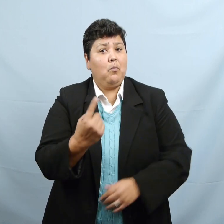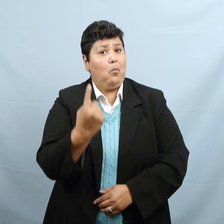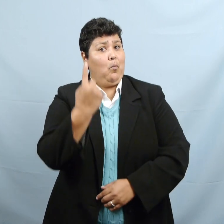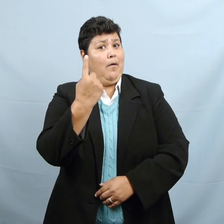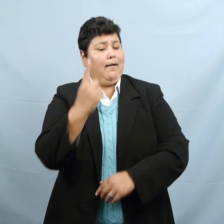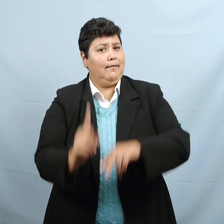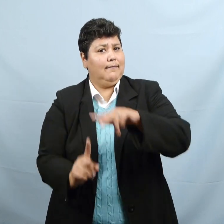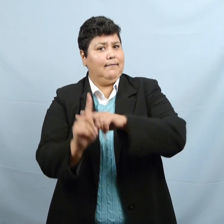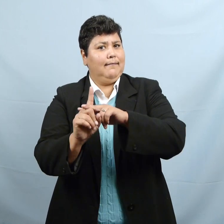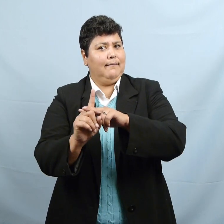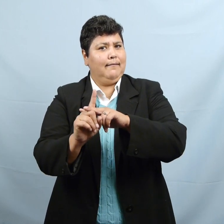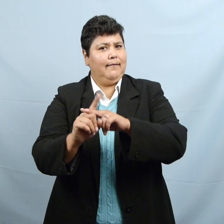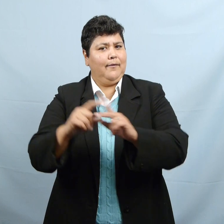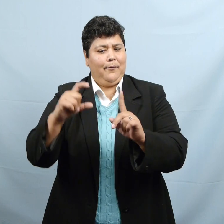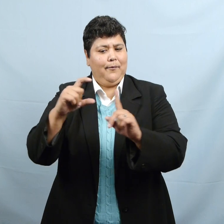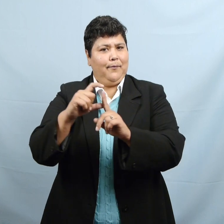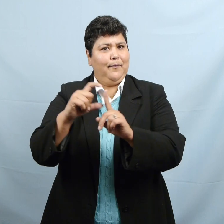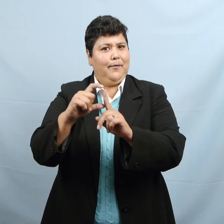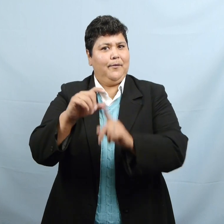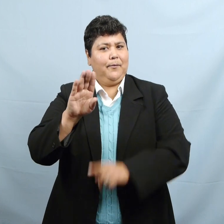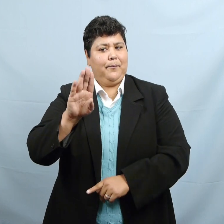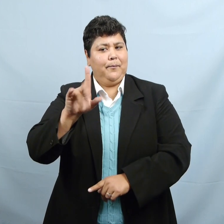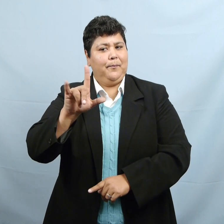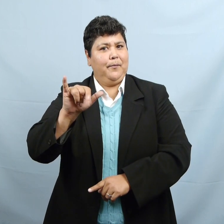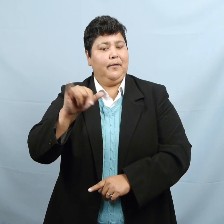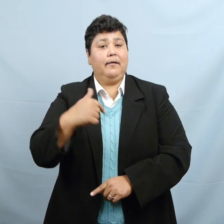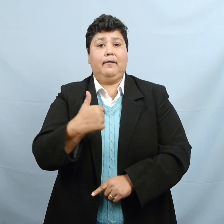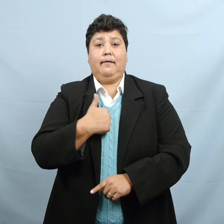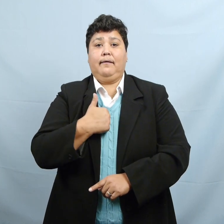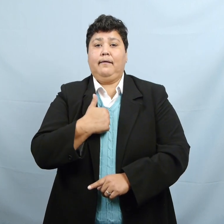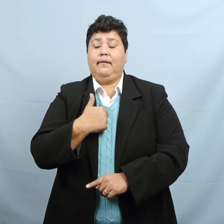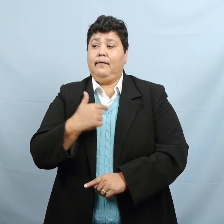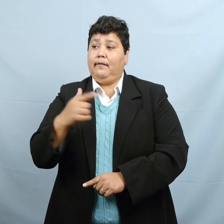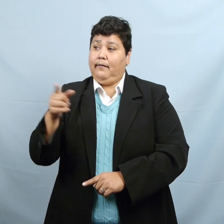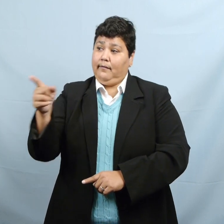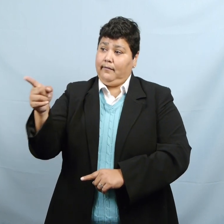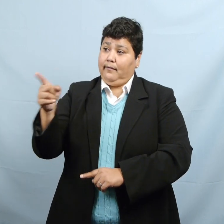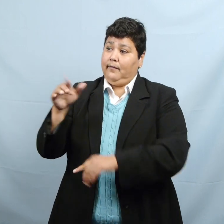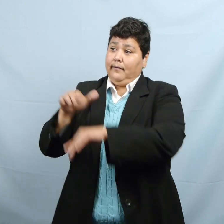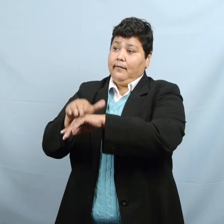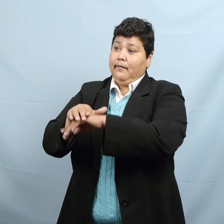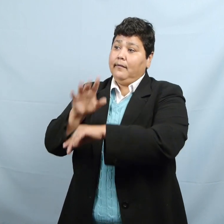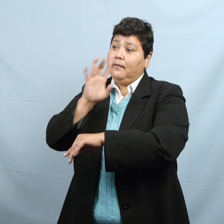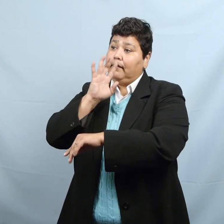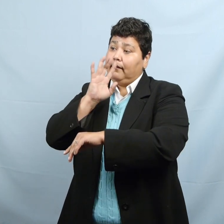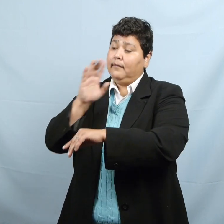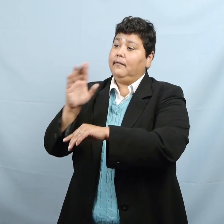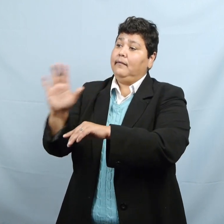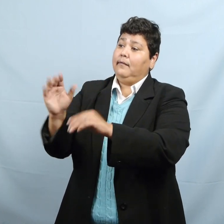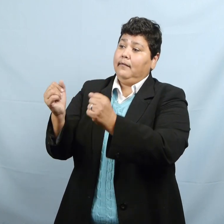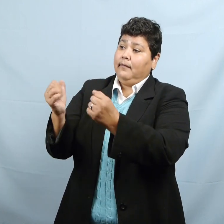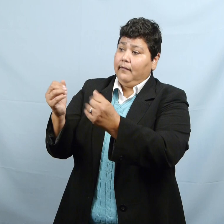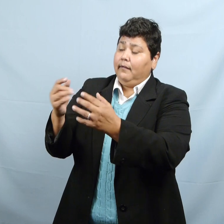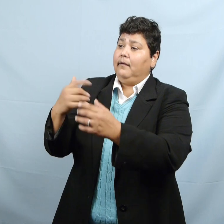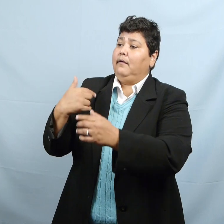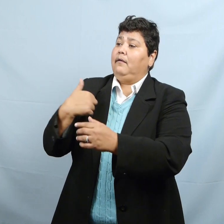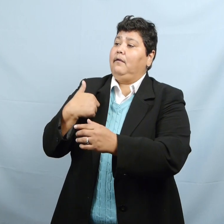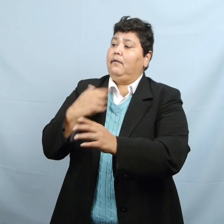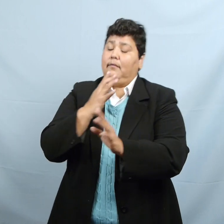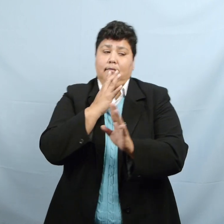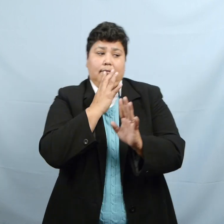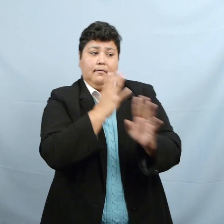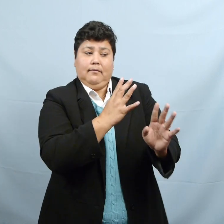momento vamos a utilizar el término en inglés porque a veces el área donde estamos es el término más conocido o la persona lo conoce o no